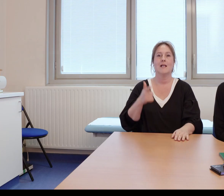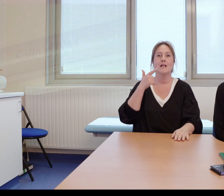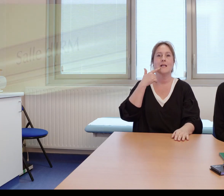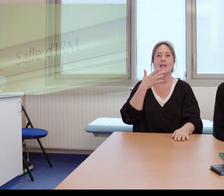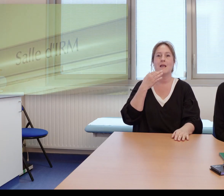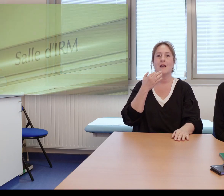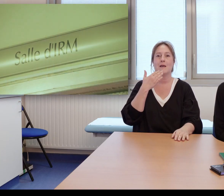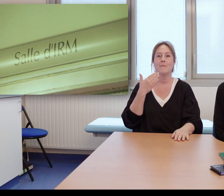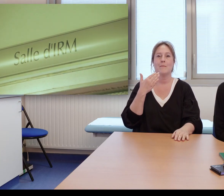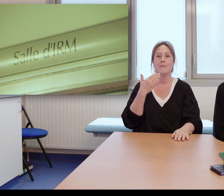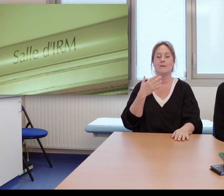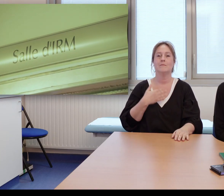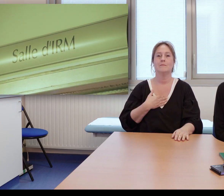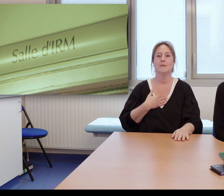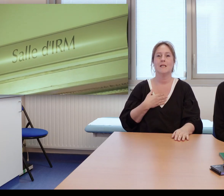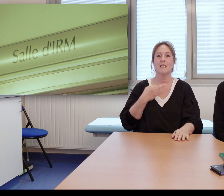L'IRM.